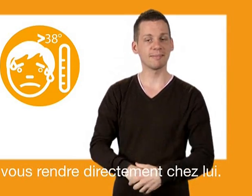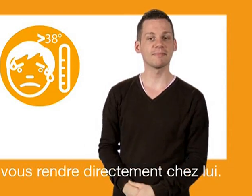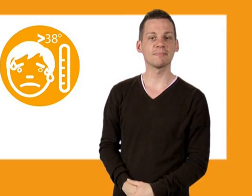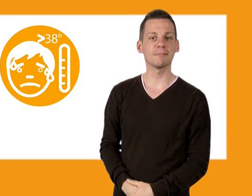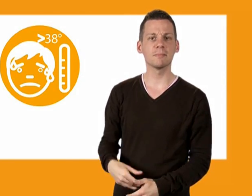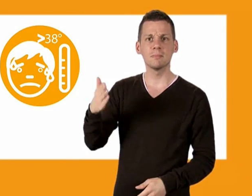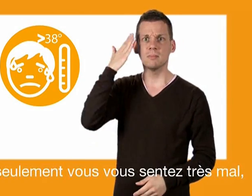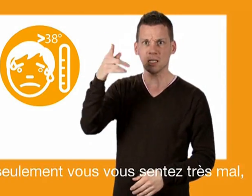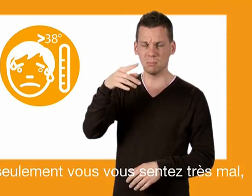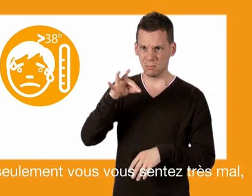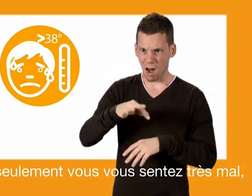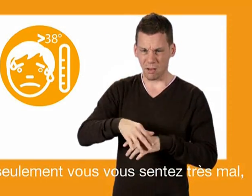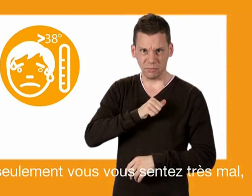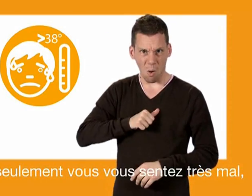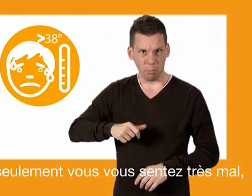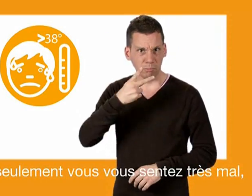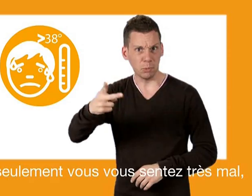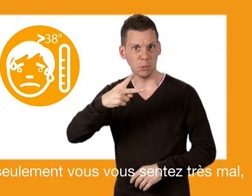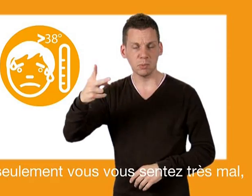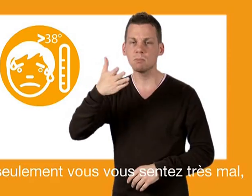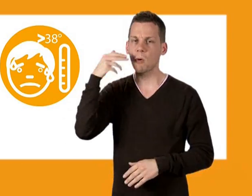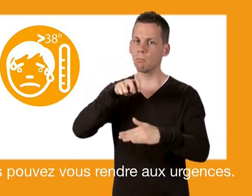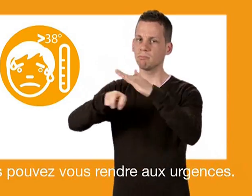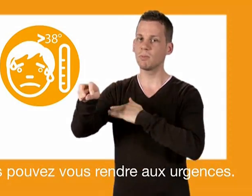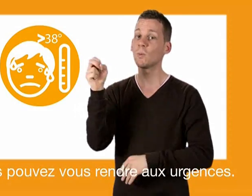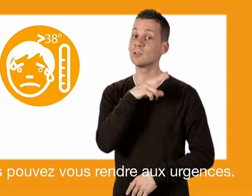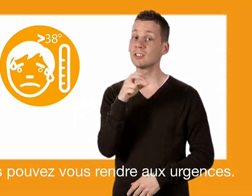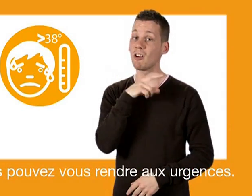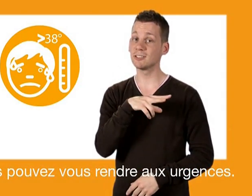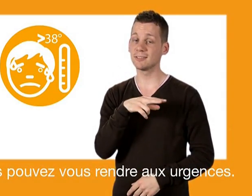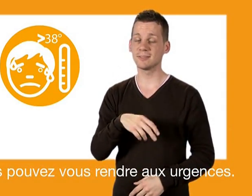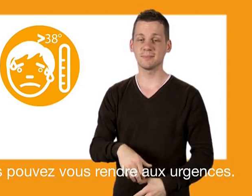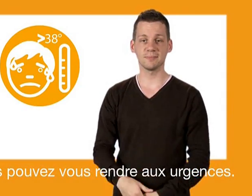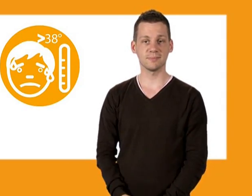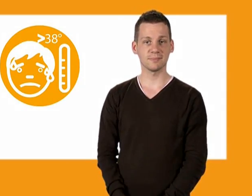lui. Et si seulement vous vous sentez très mal, vous pouvez vous rendre aux urgences.